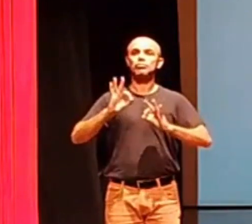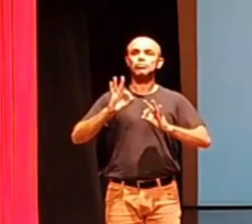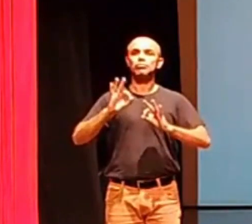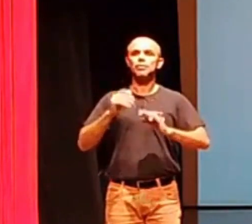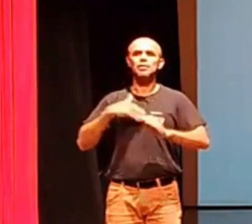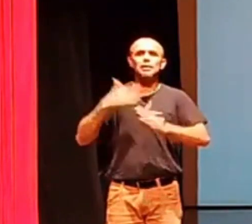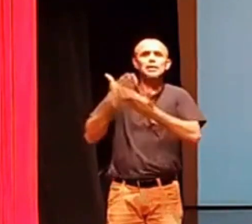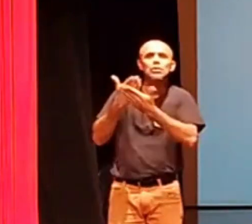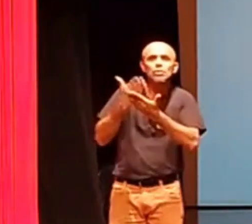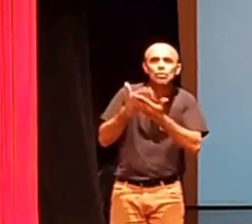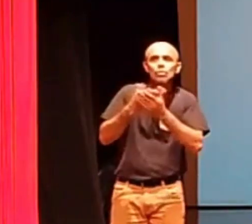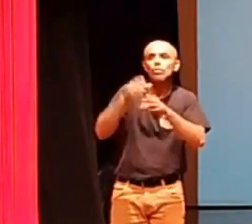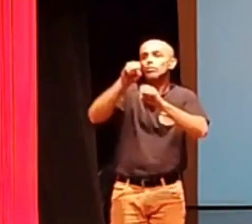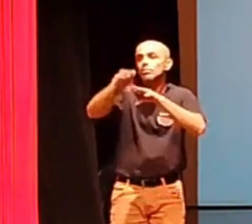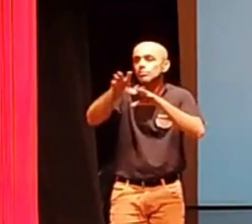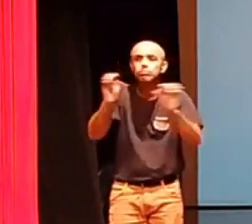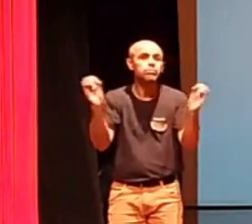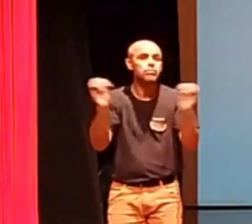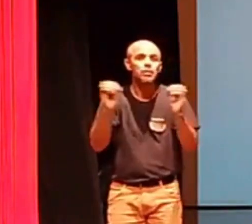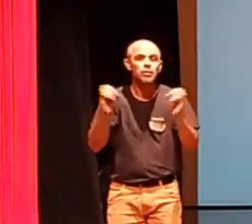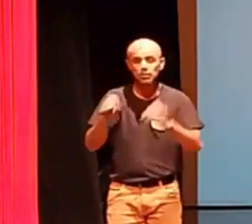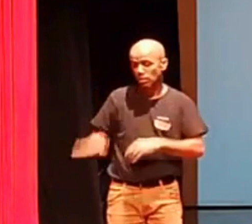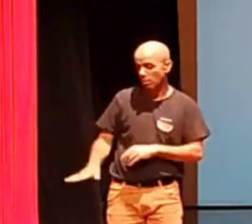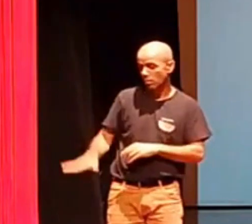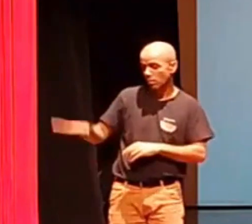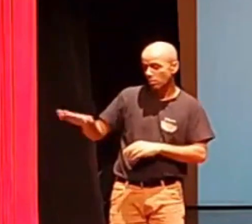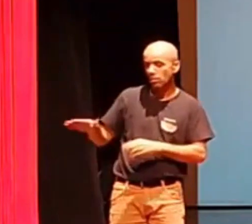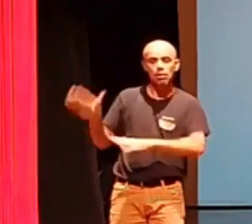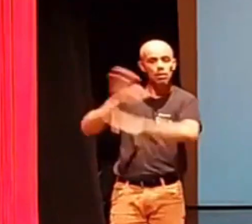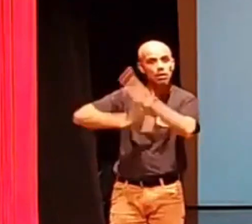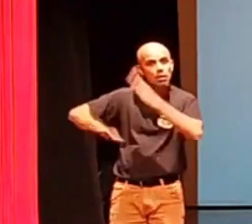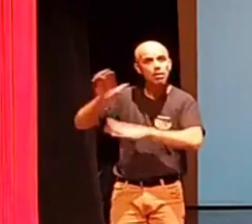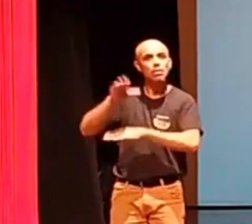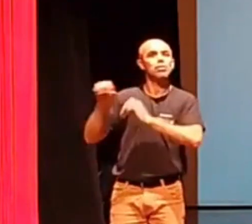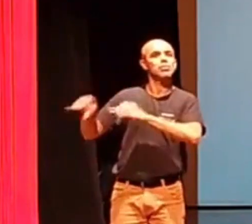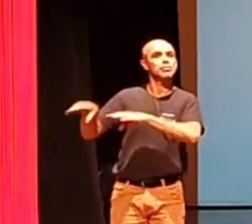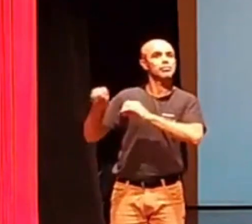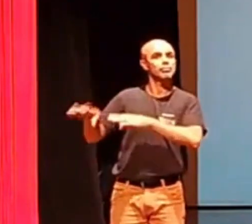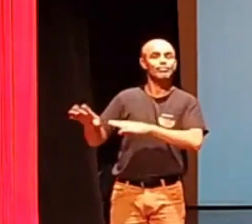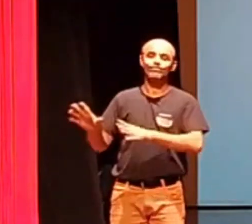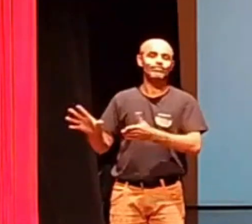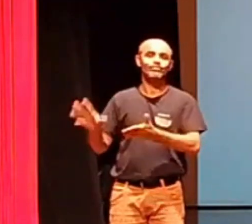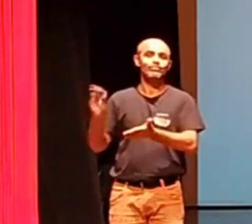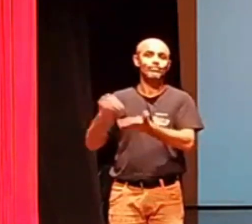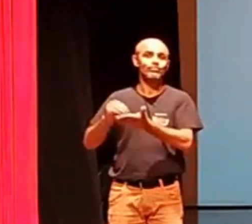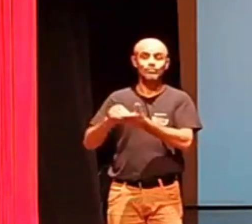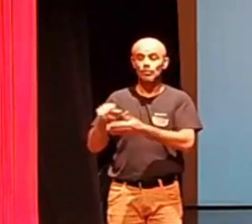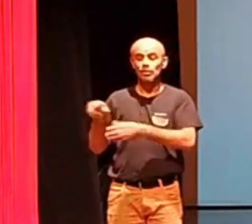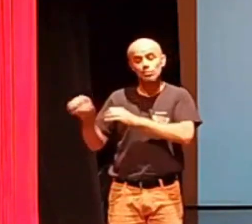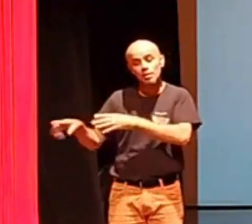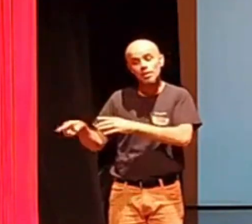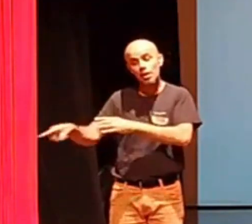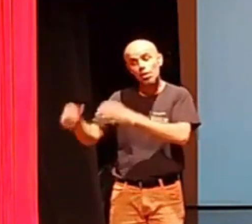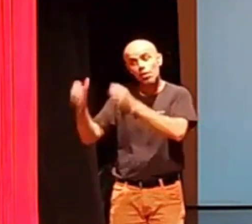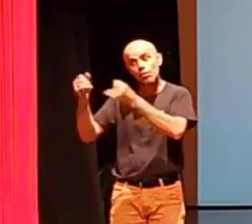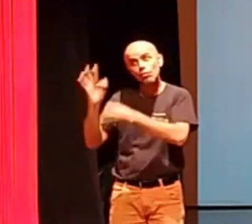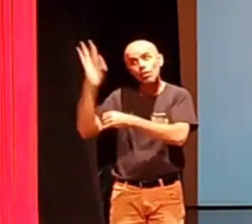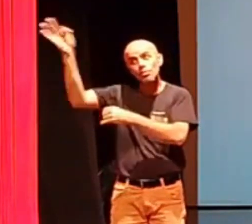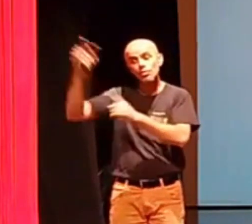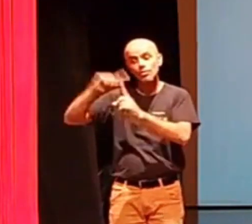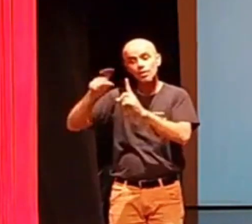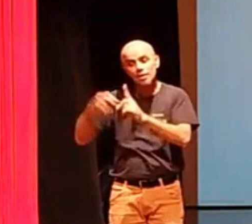escola, desde a infância, desde a escola onde pode ser feita a prevenção da escoliose, para quando essa mulher ficar grávida ou na adolescência. Então a gente